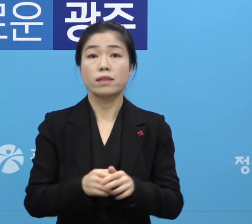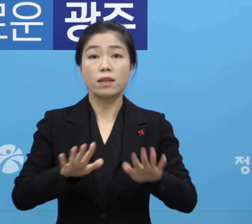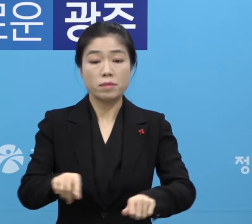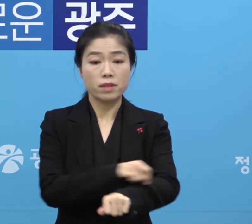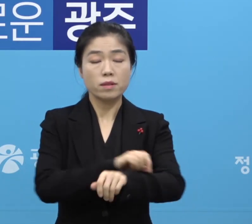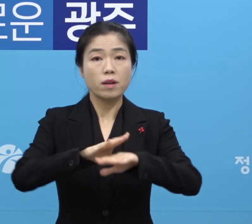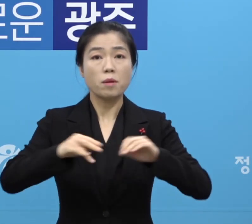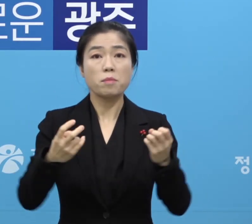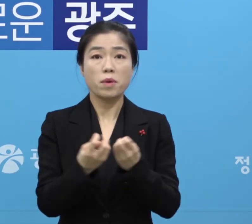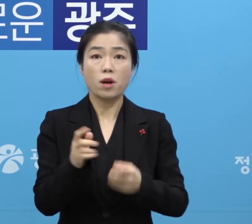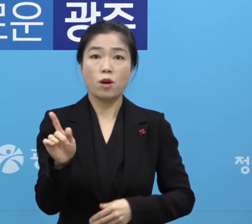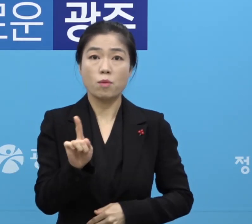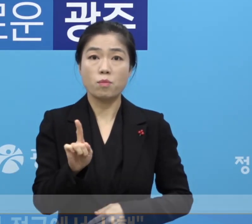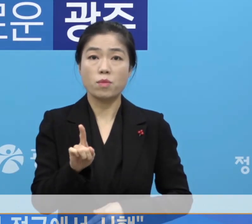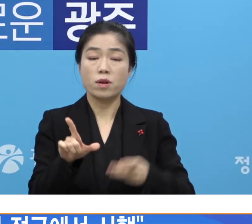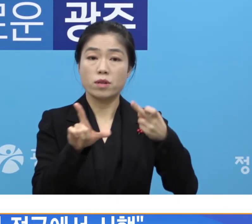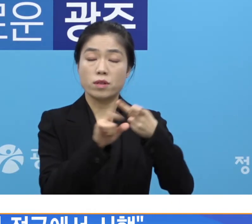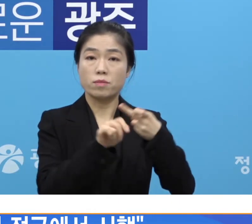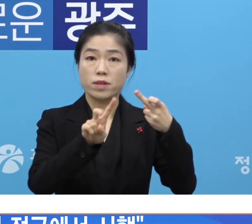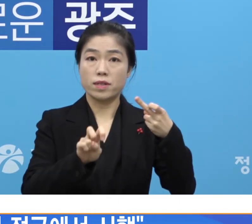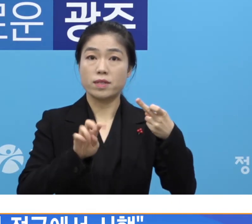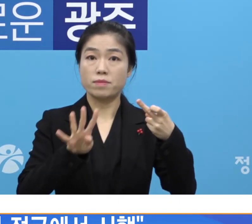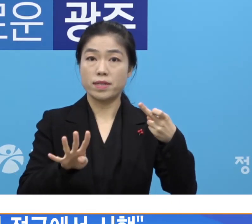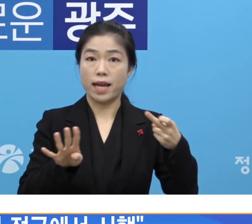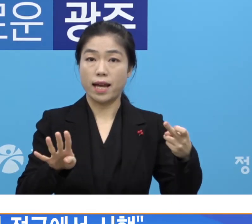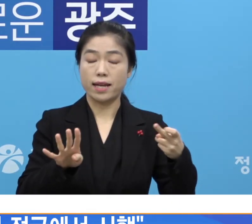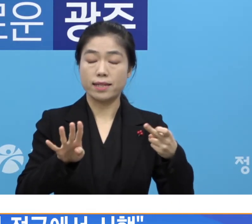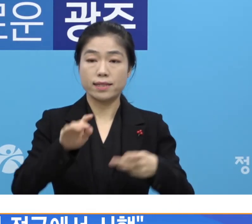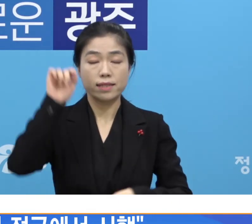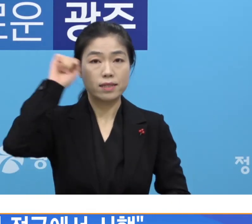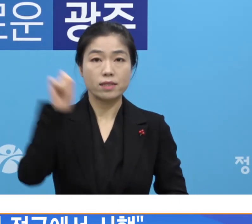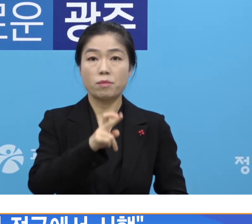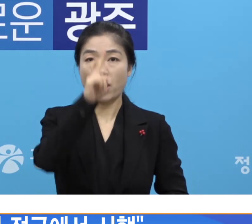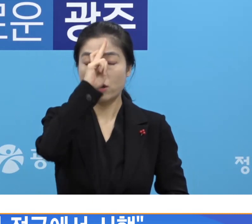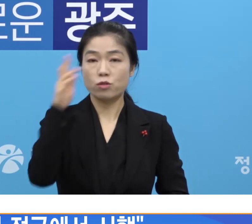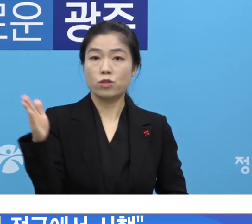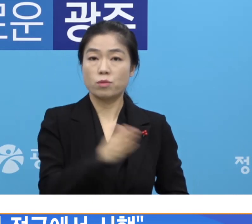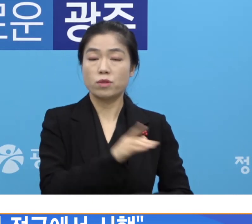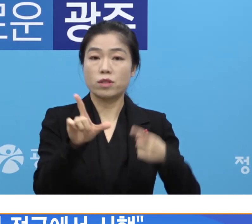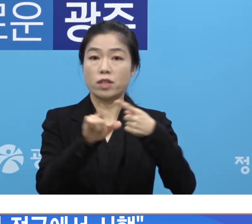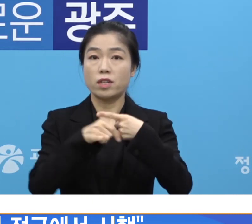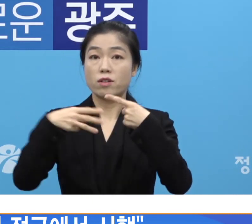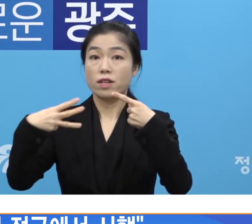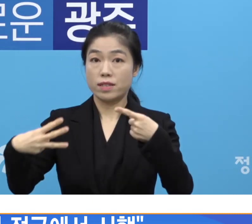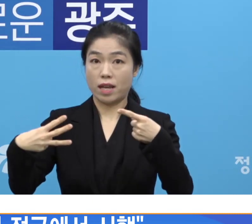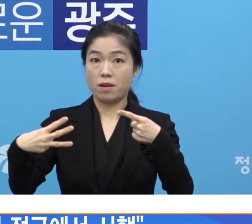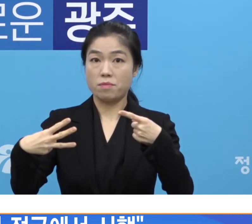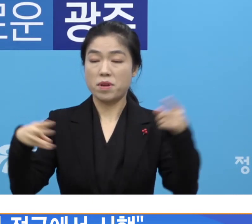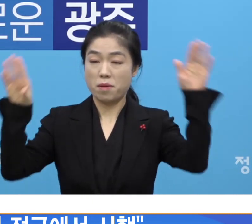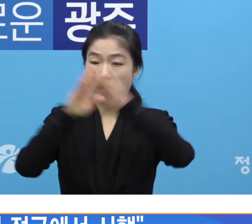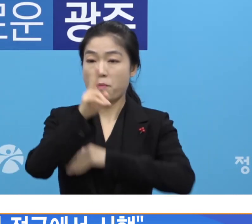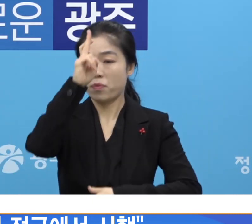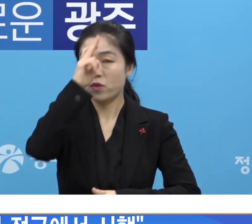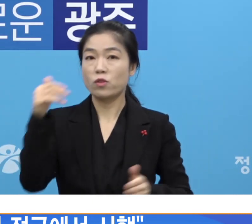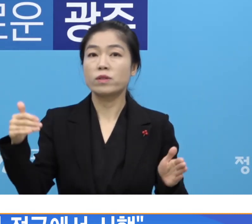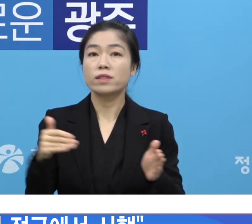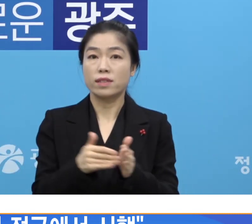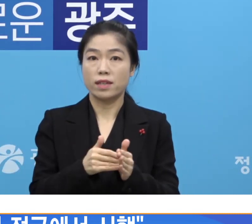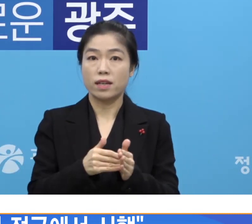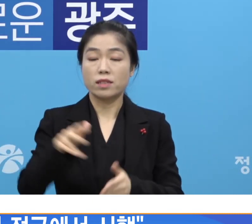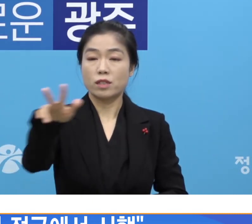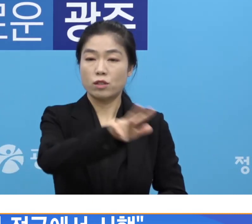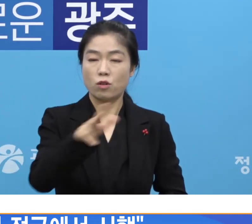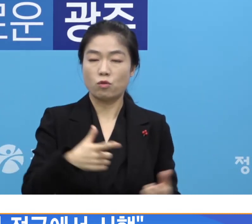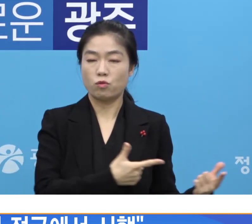특별 대책은 12월 24일 0시부터 1월 3일 24시까지